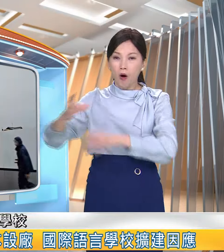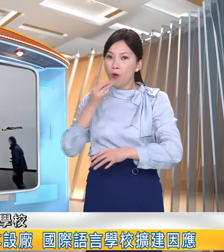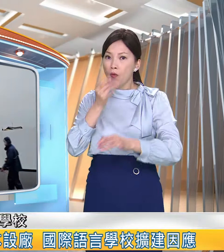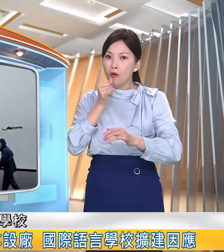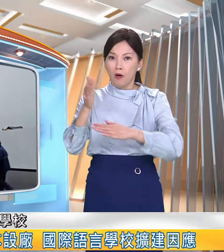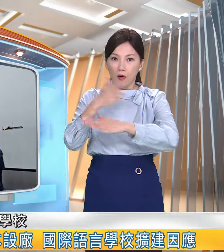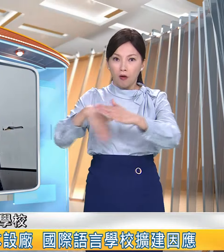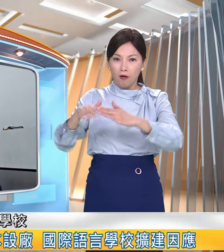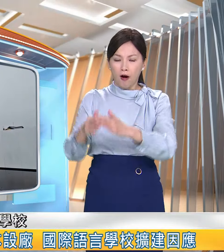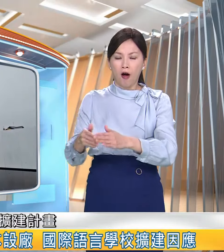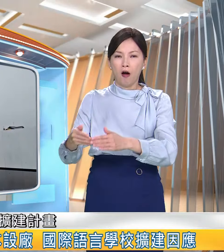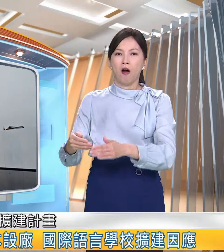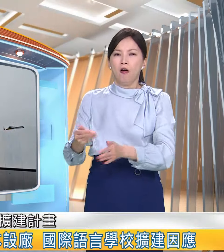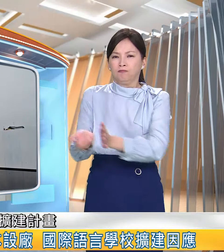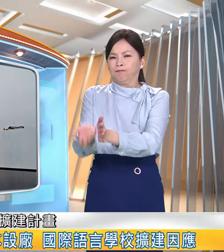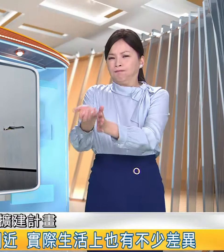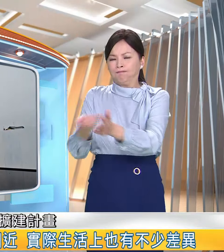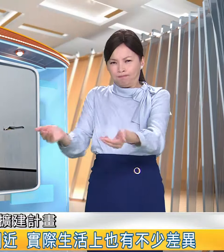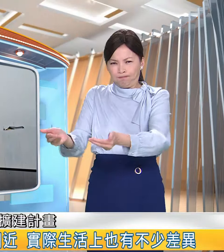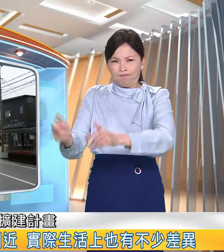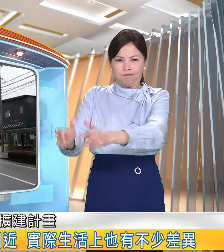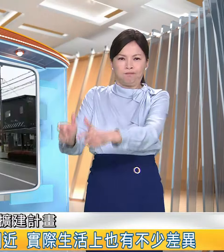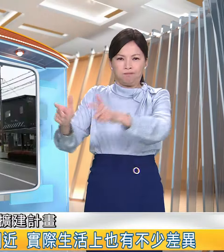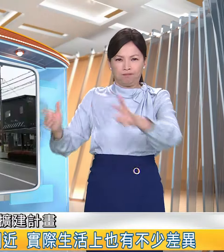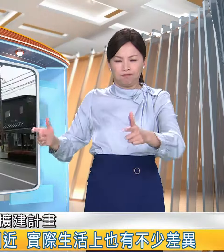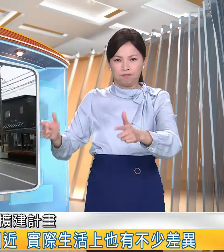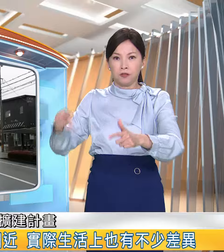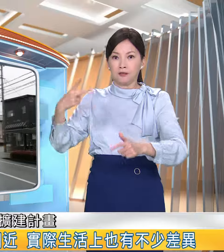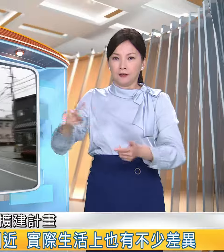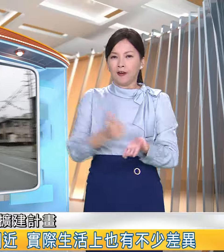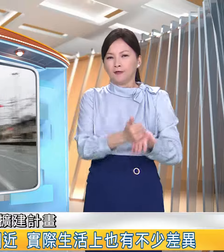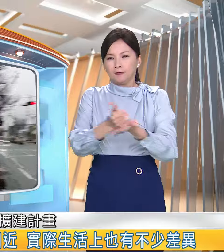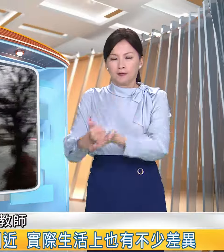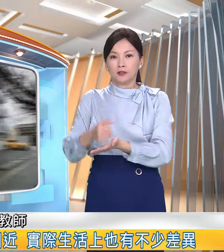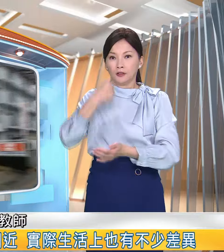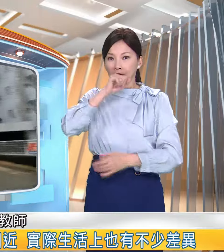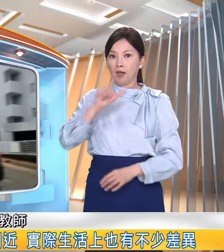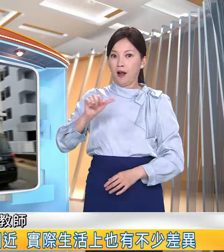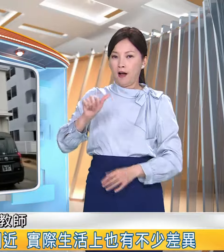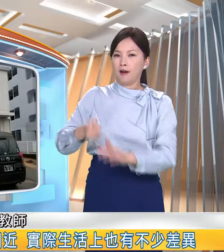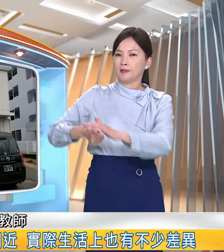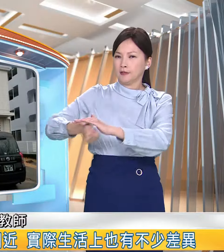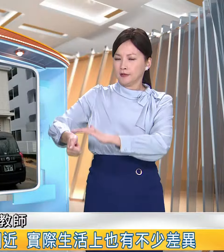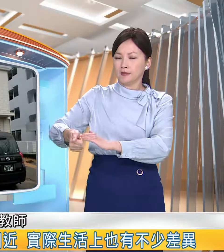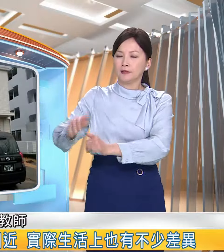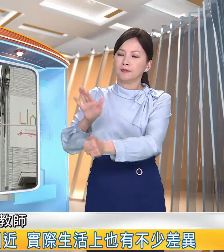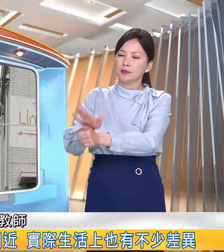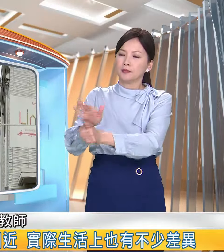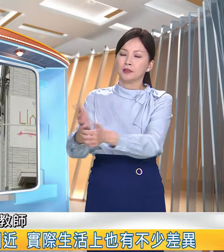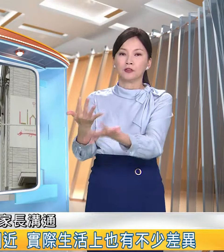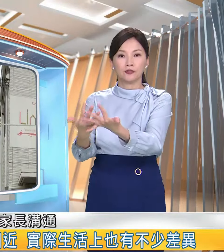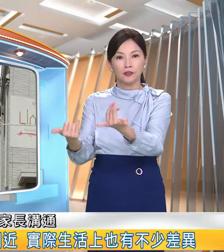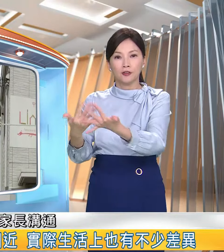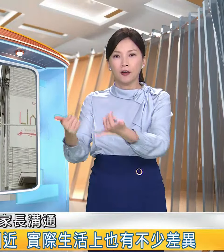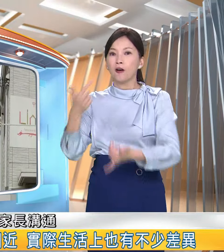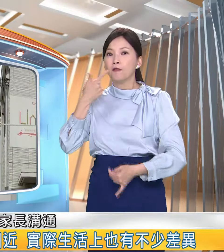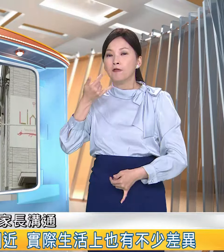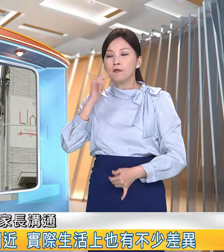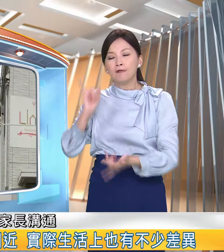言学校已经提早完成扩建计划，还聘请了台湾籍教师协助跟学生和家